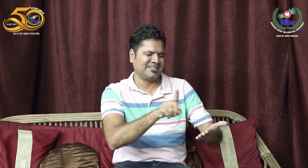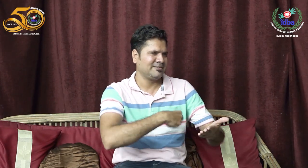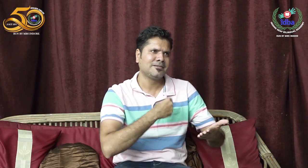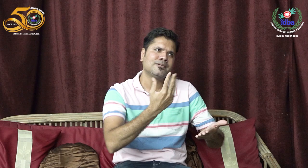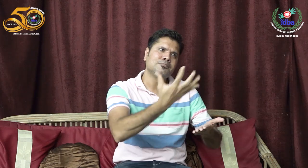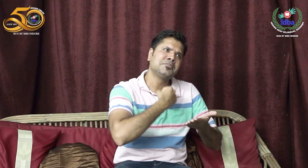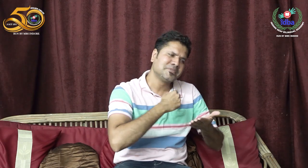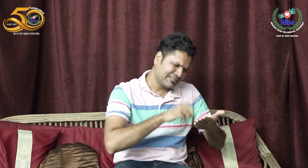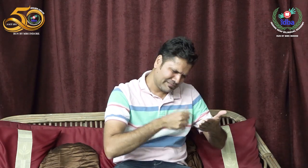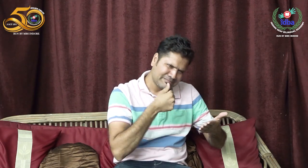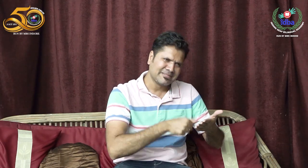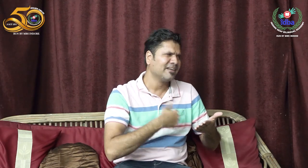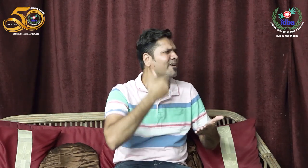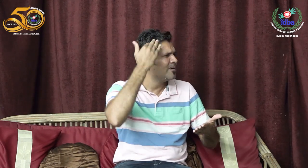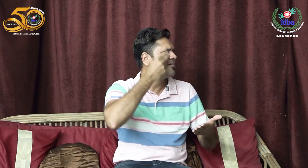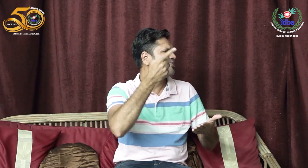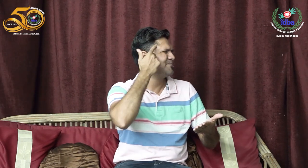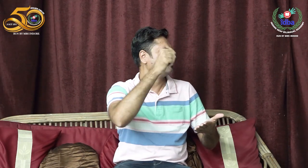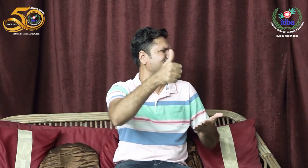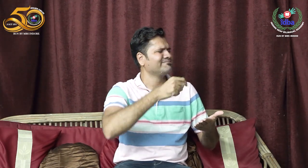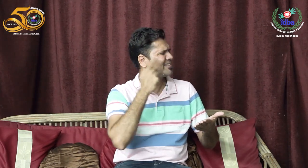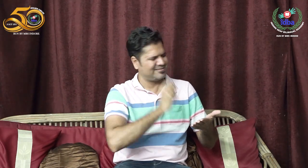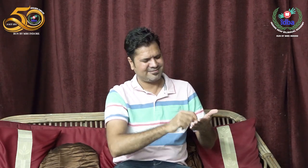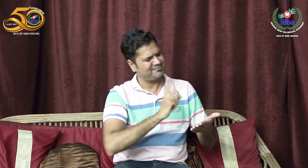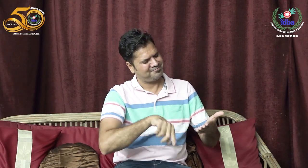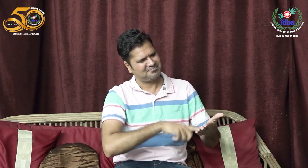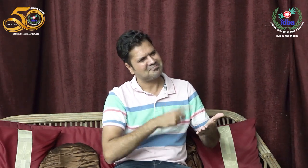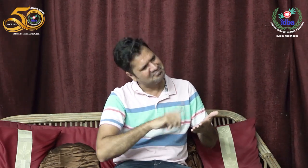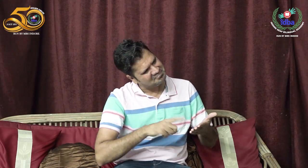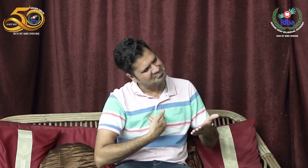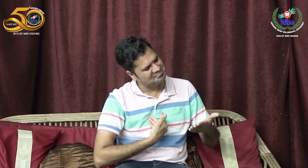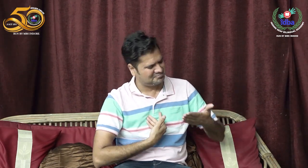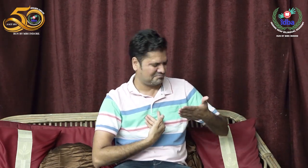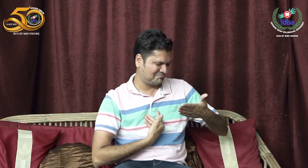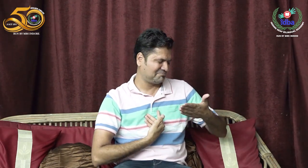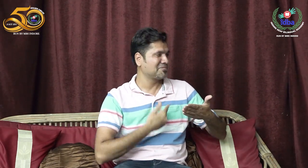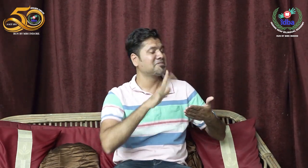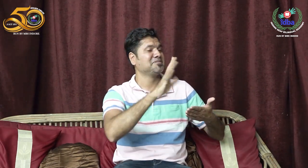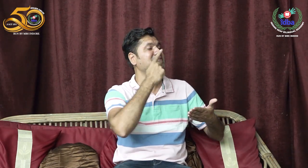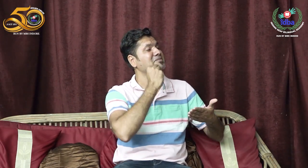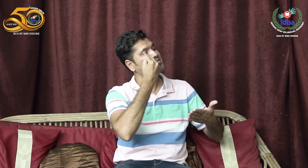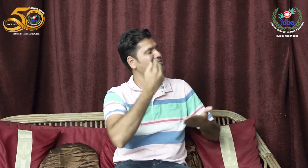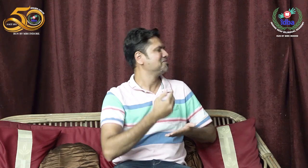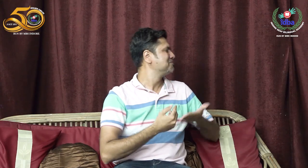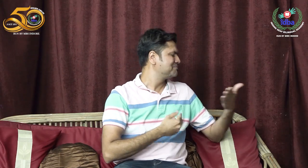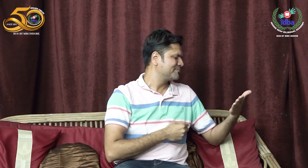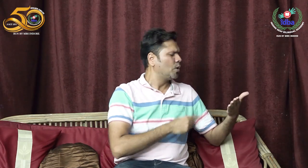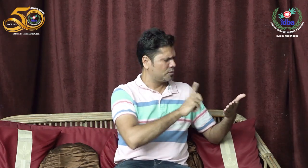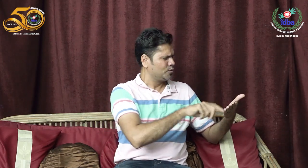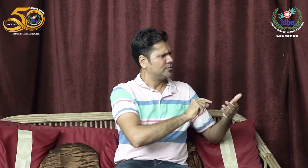है। उन्होंने मुझे, अगर मैं कोई मिस्टेक करता तो वो मुझे पकड़ भी देती थी, मुझे उन्हें समझ भी आता था। मैं जब किसी चीज़ में गलत था तो मैं फिर दूसरी टीचर से पूछा